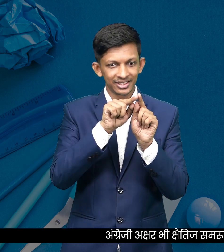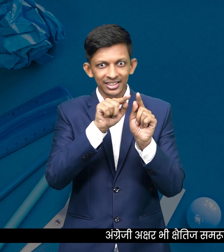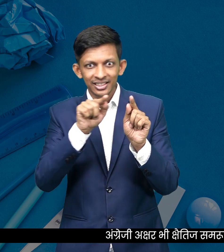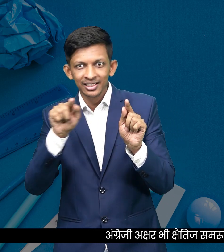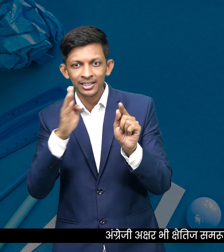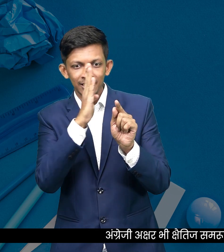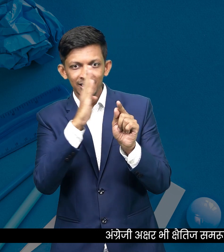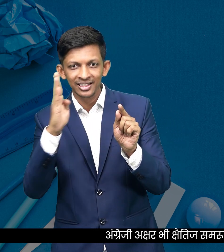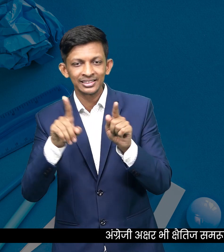अच्छा उदाहरण है।